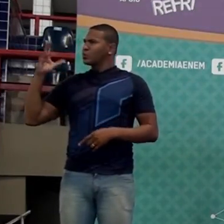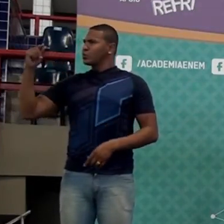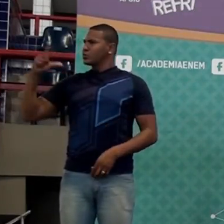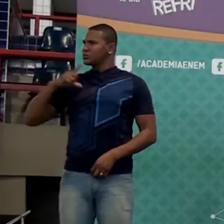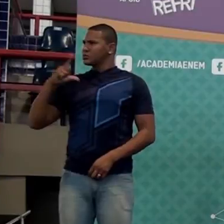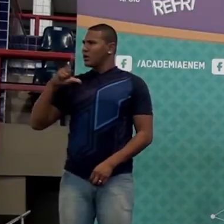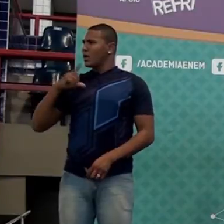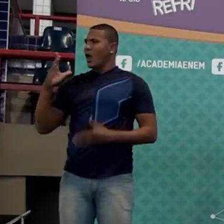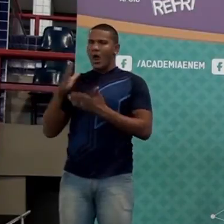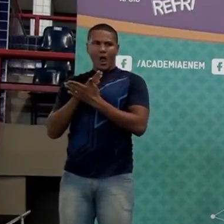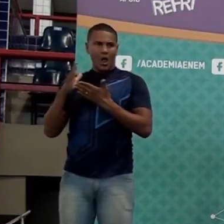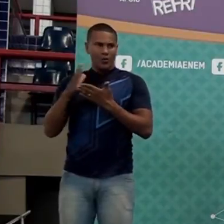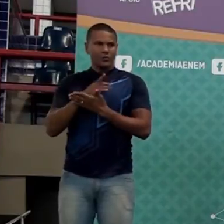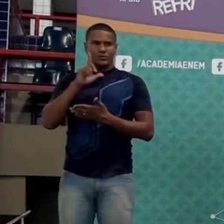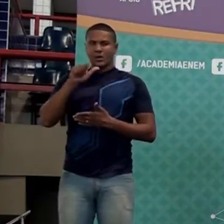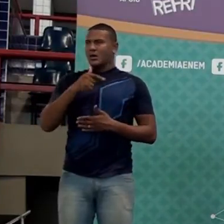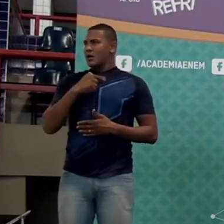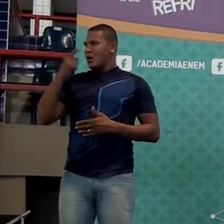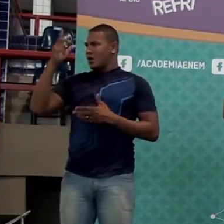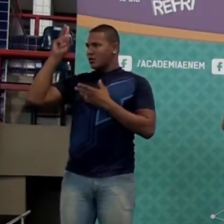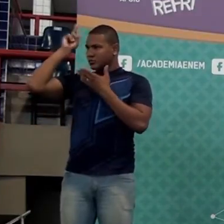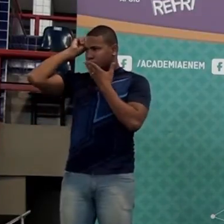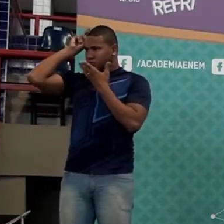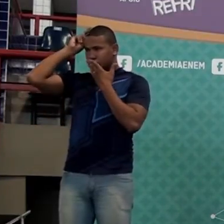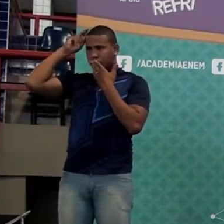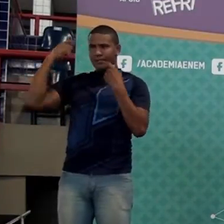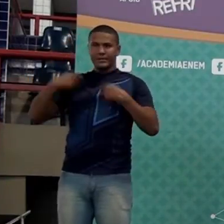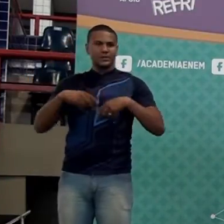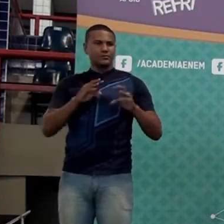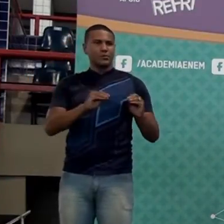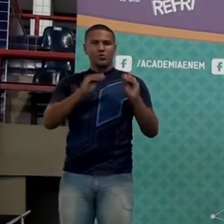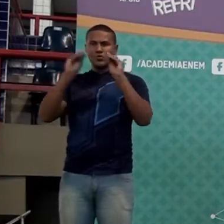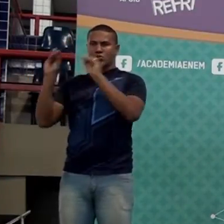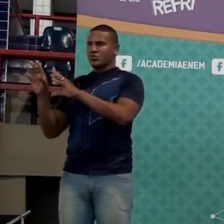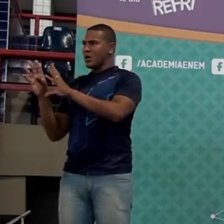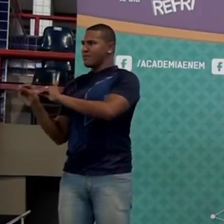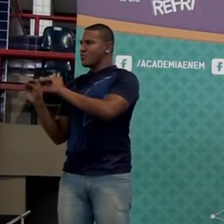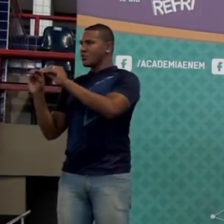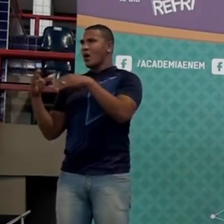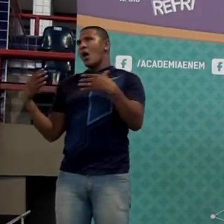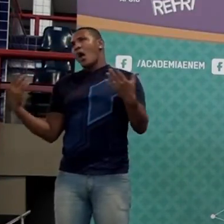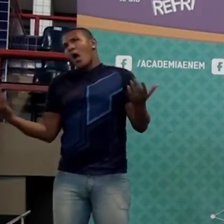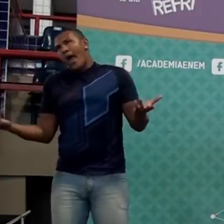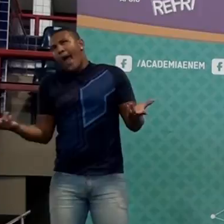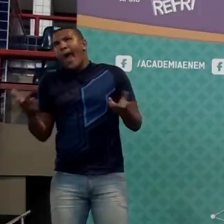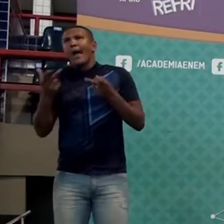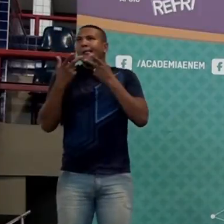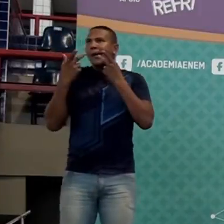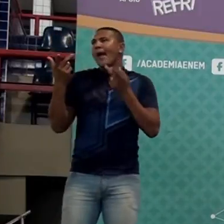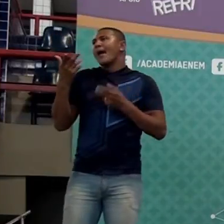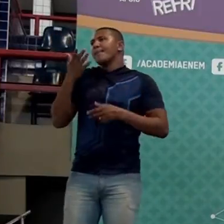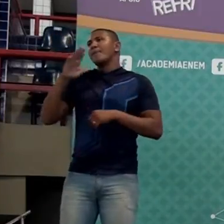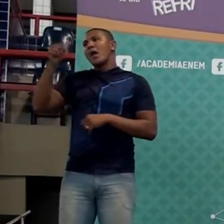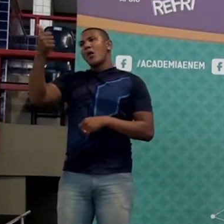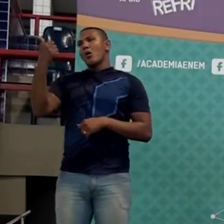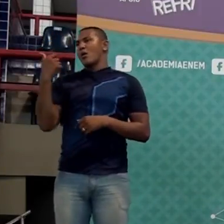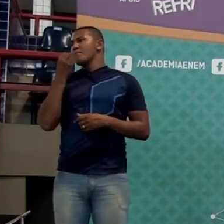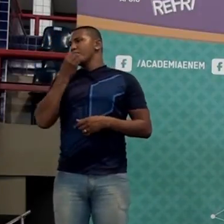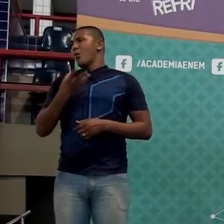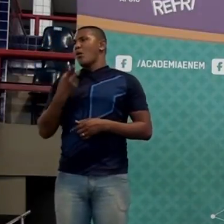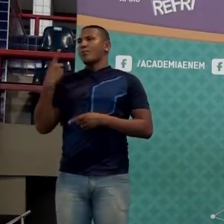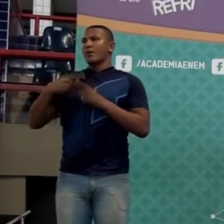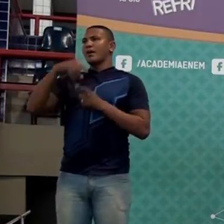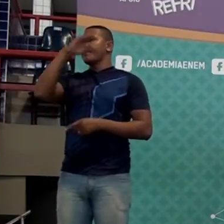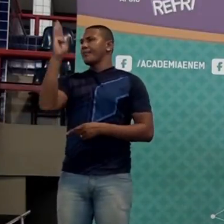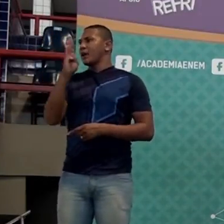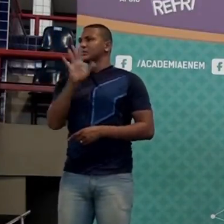vivem naquelas áreas alagadas têm que mudar. Aí você vai dizer, ora, professor, mas é para um bem maior, vai produzir eletricidade para o Brasil